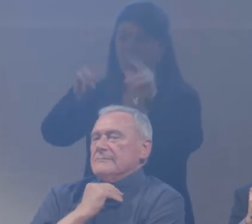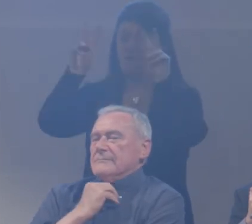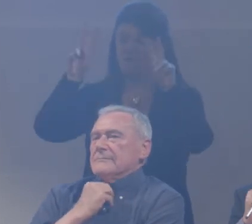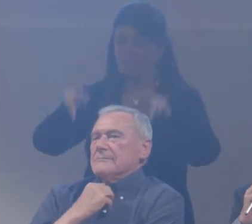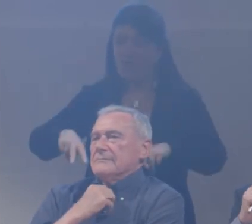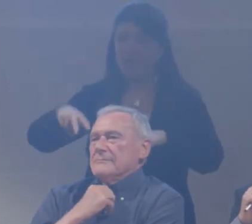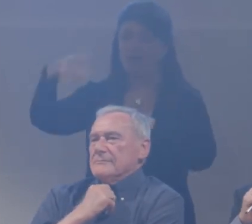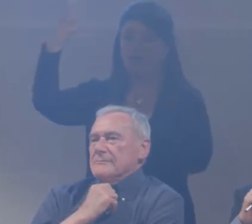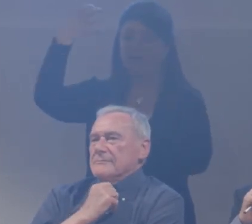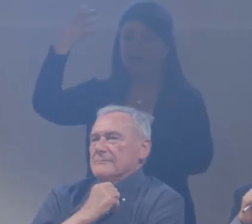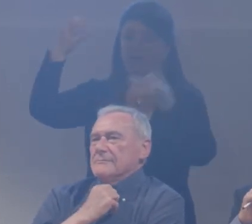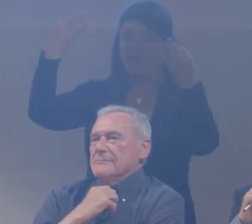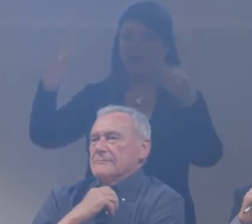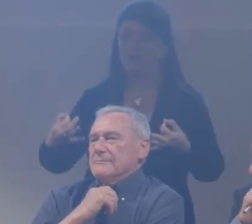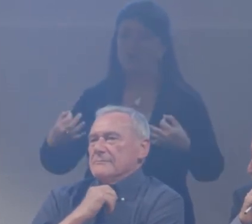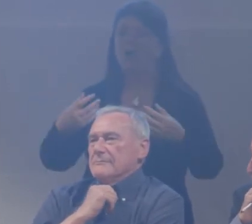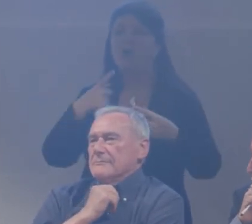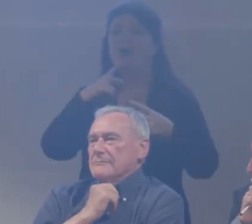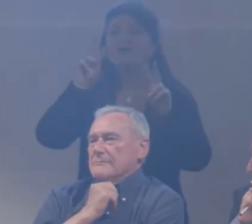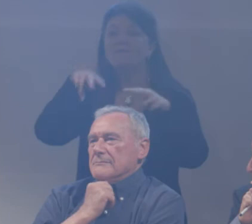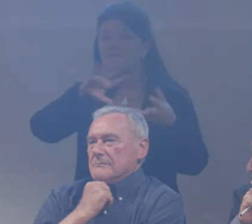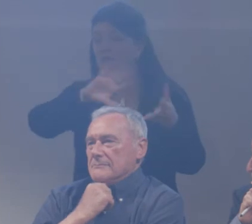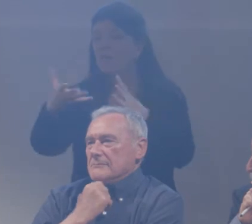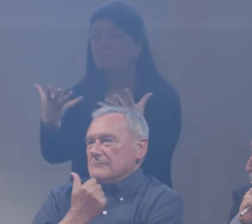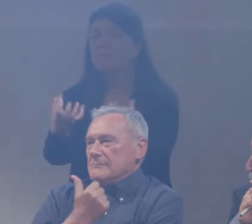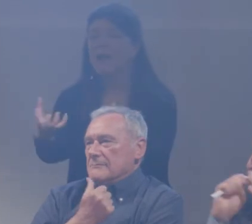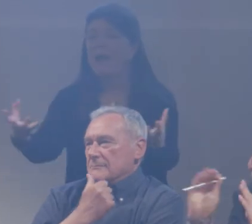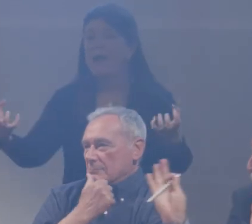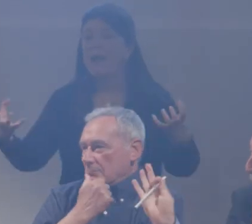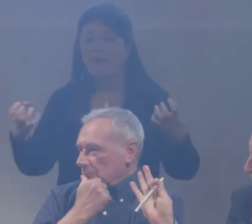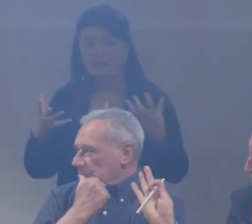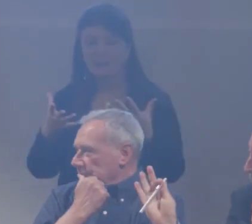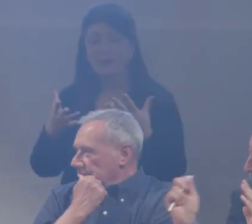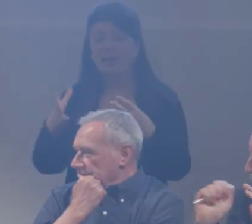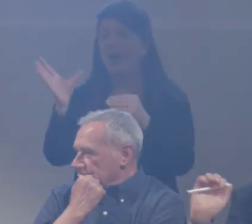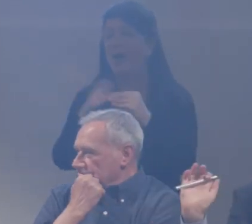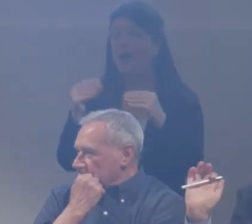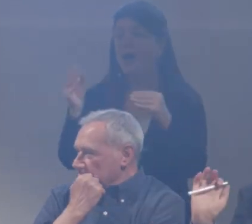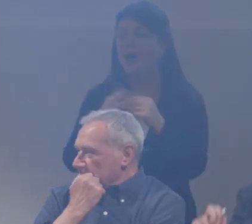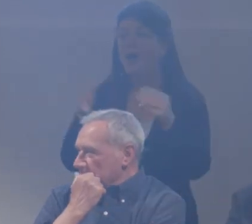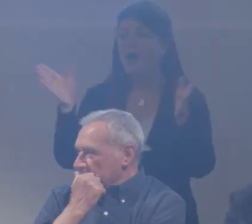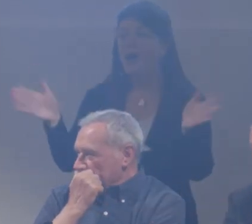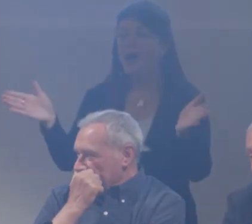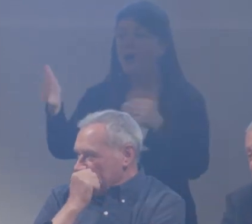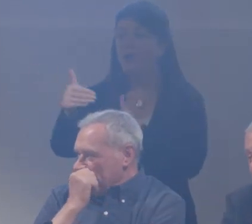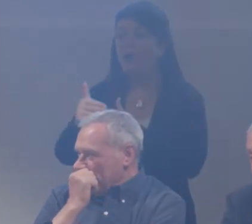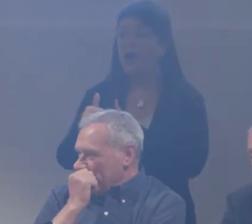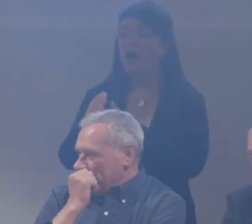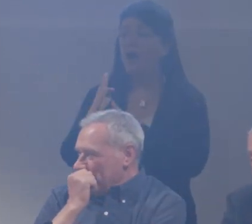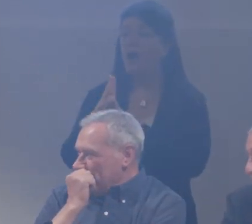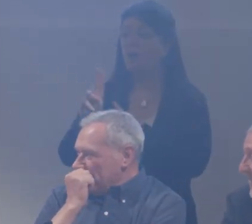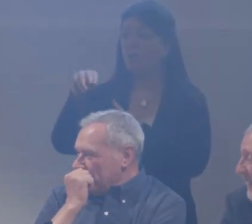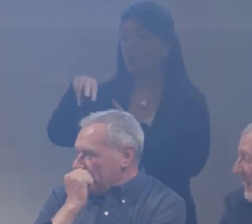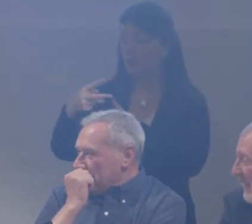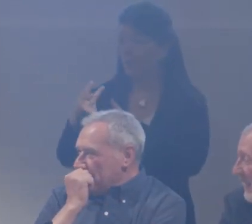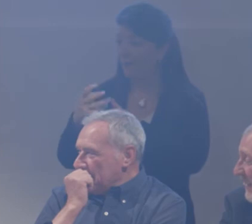Stato costruisce un'aula, anche nella pratica, costruisce un'aula bunker dal nulla, fa un